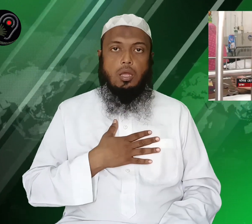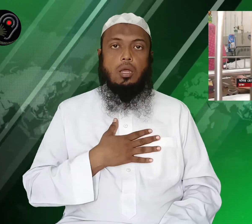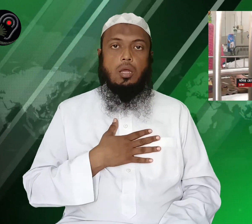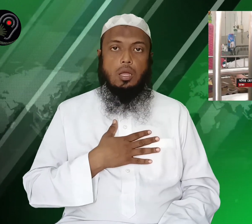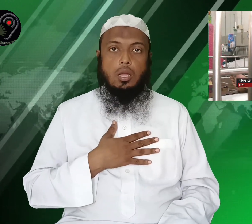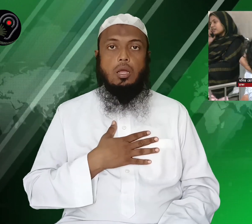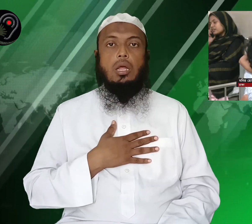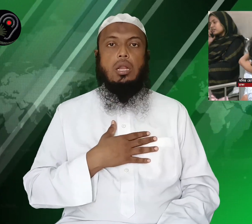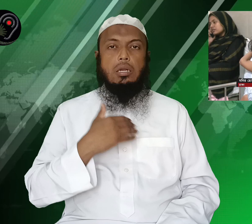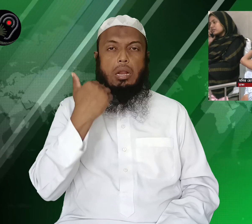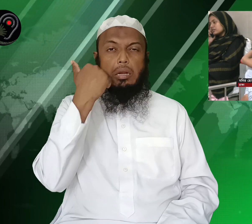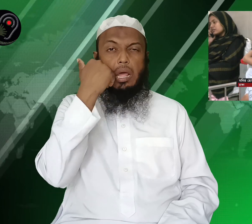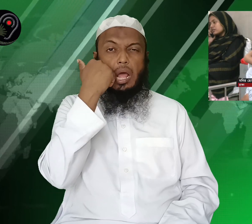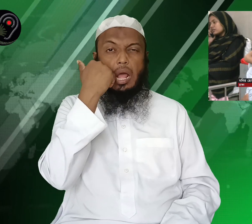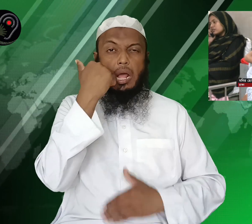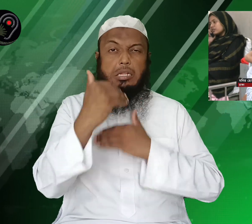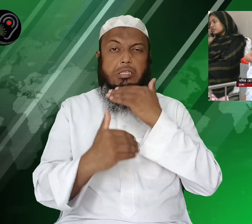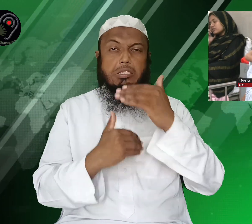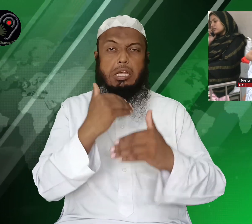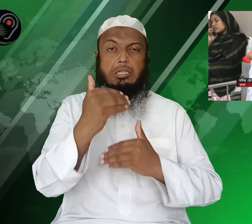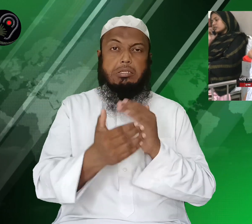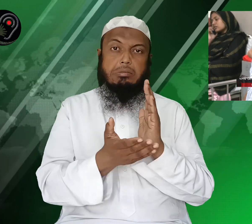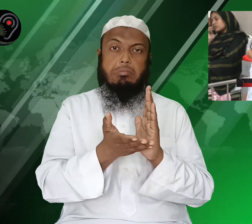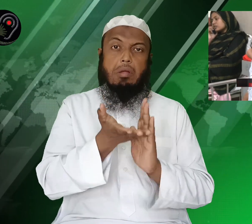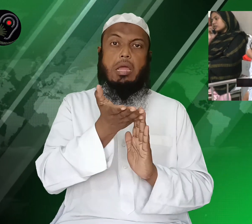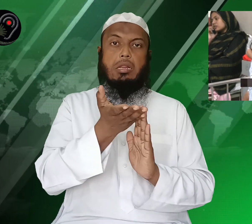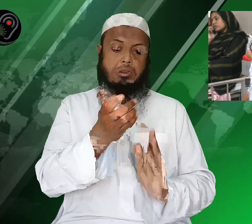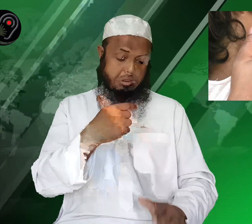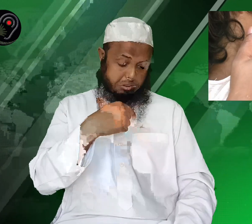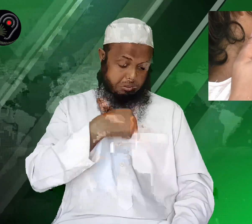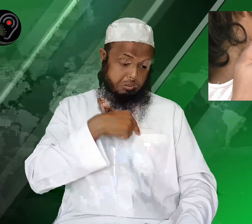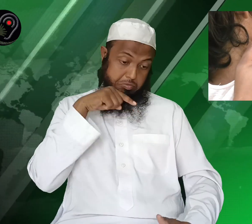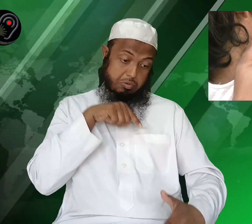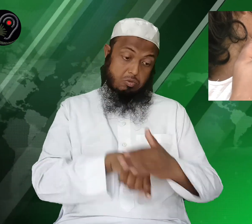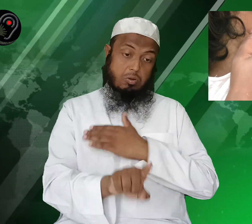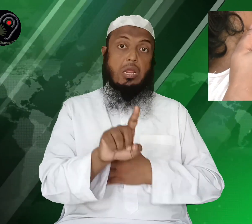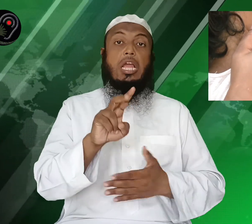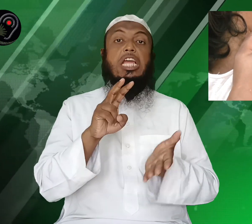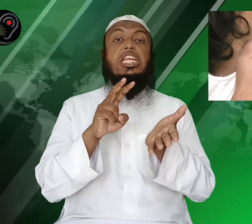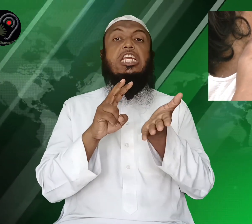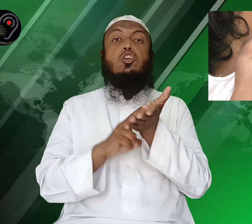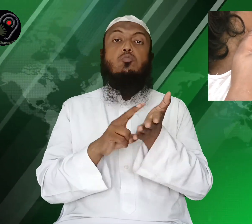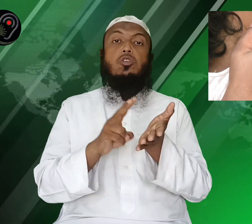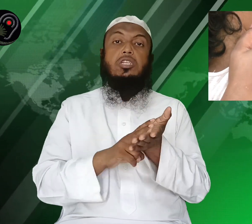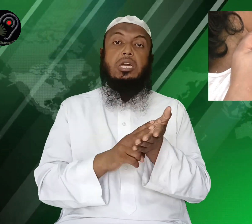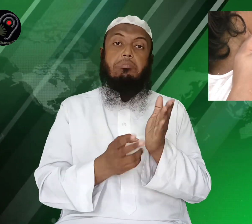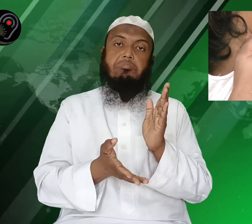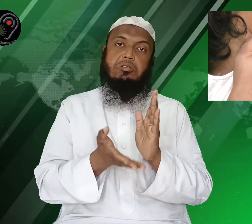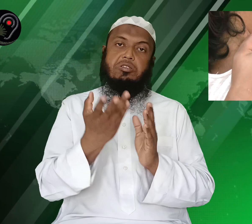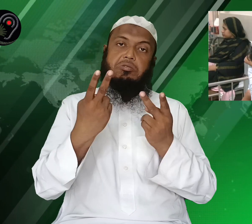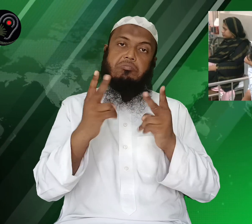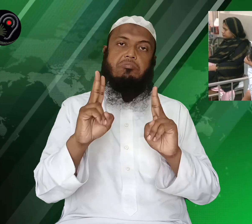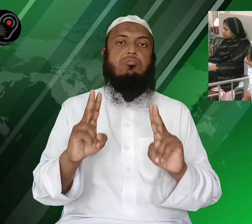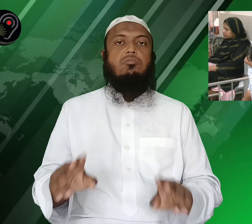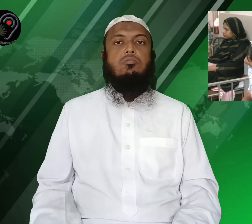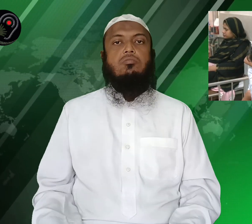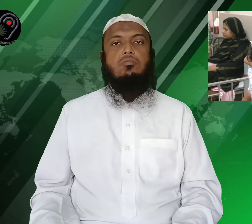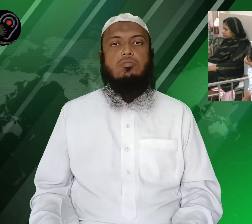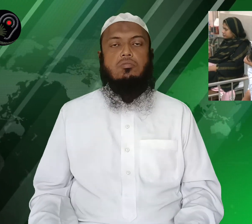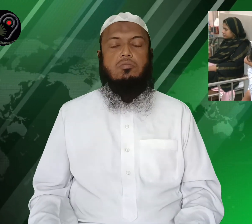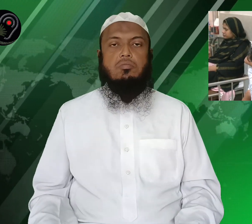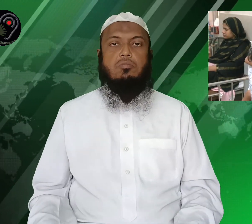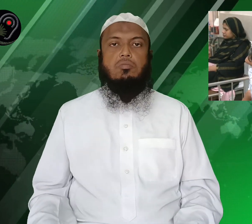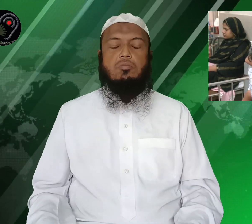একই অবস্থা ৩.৫ বছরের মাধেহা মুমতাজের। খেলনা ছেড়ে নিউমোনিয়ার সঙ্গে লড়াই। দিন পার করতে হচ্ছে ওষুধ